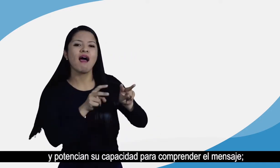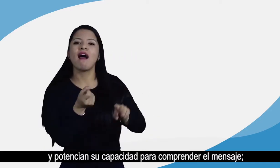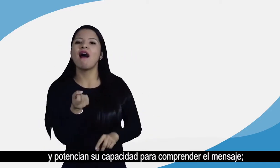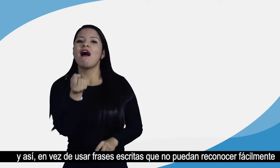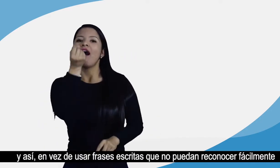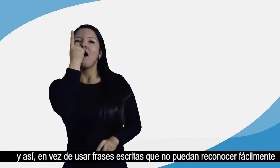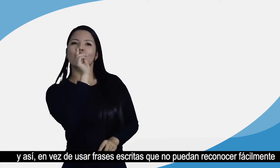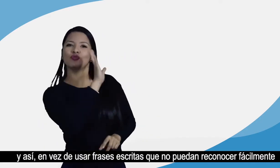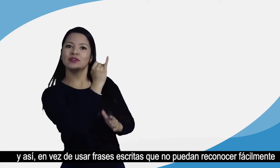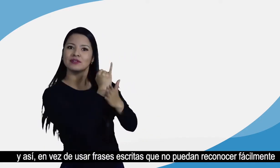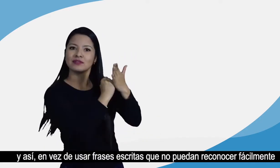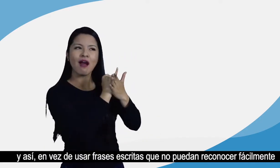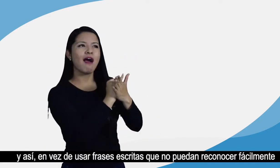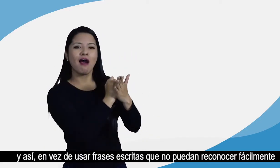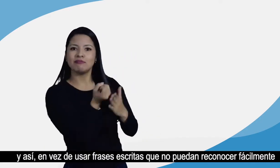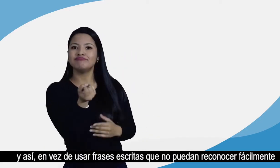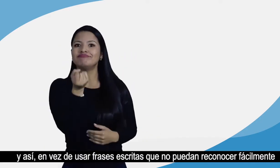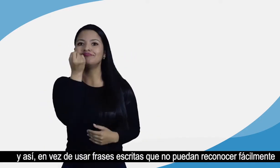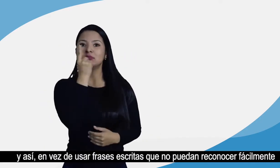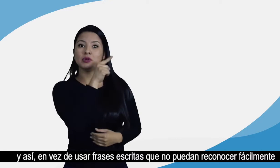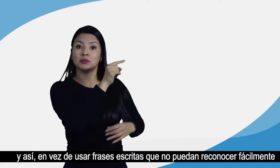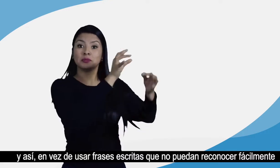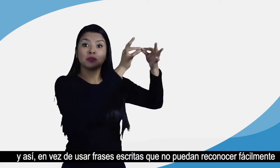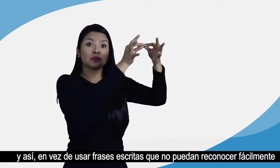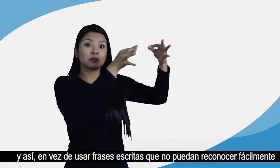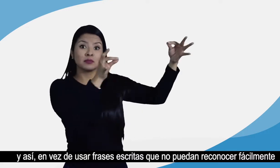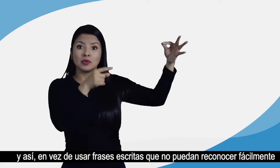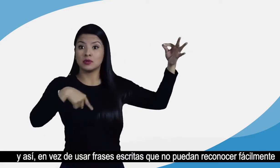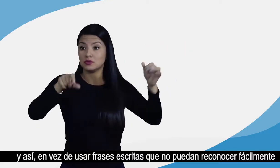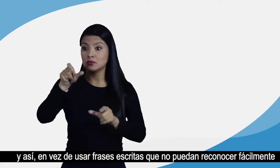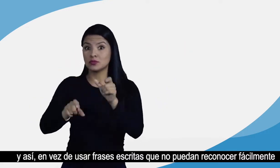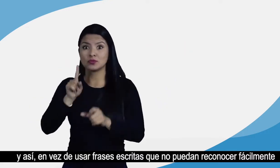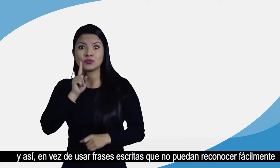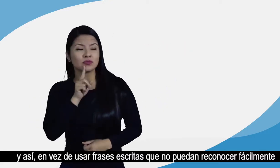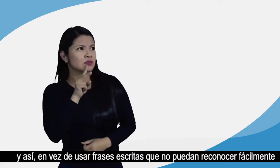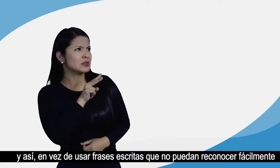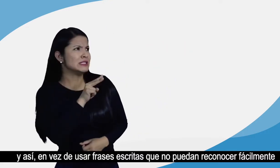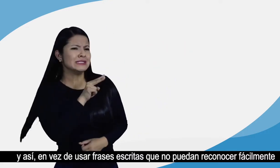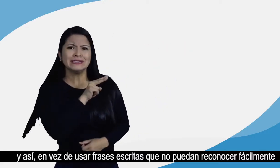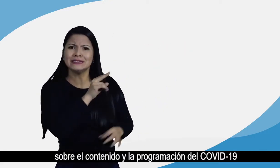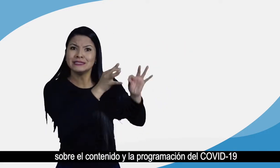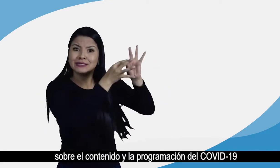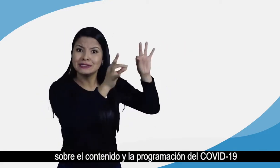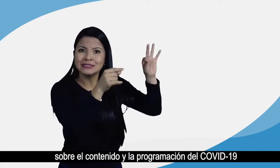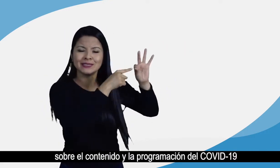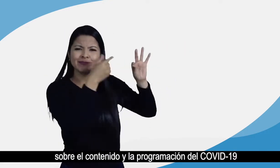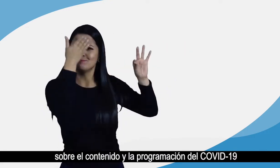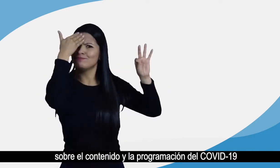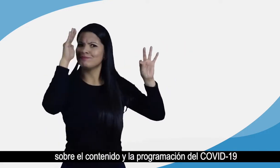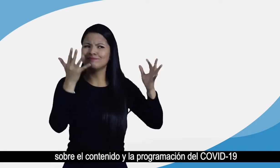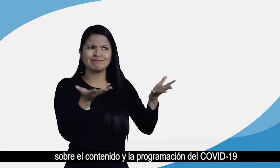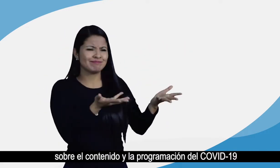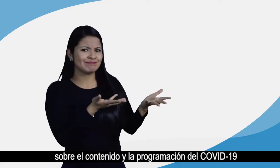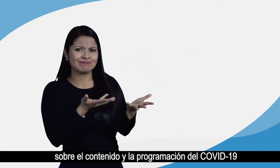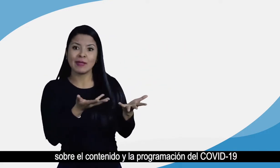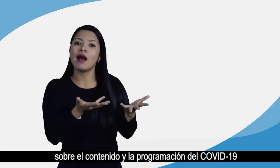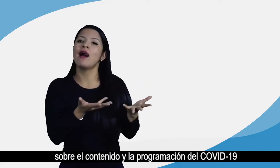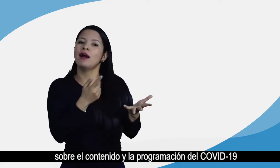y así, en vez de una frase escrita que no puedan reconocer fácilmente sobre el contenido y la programación del